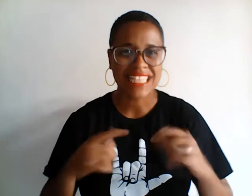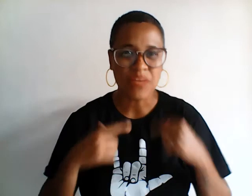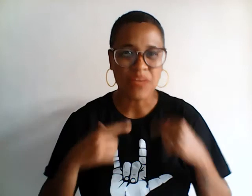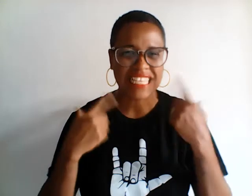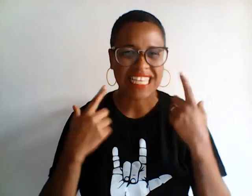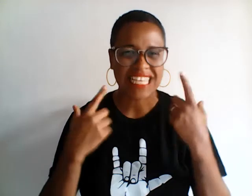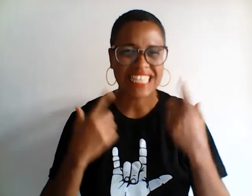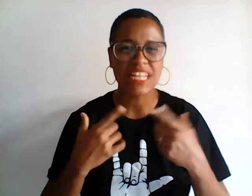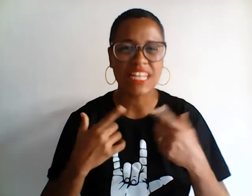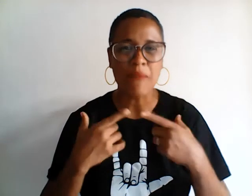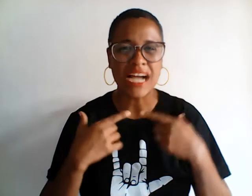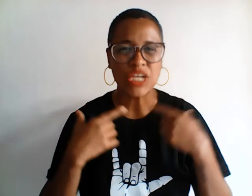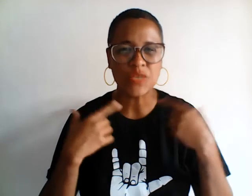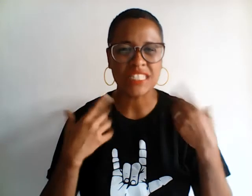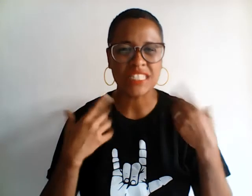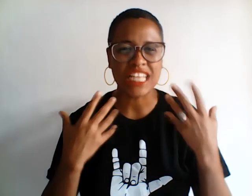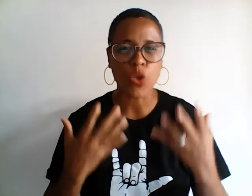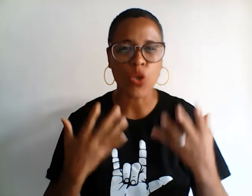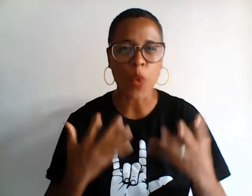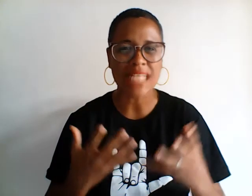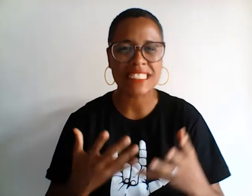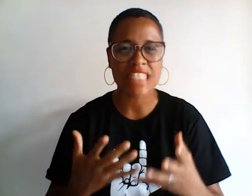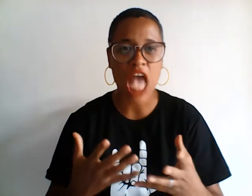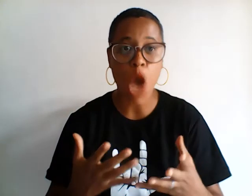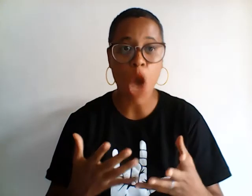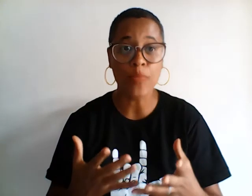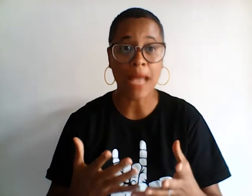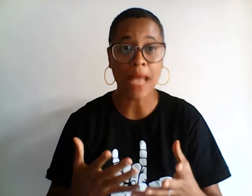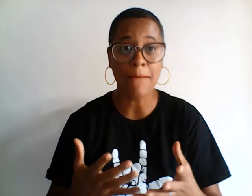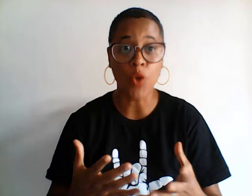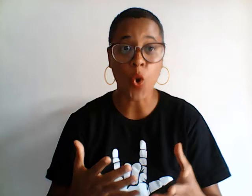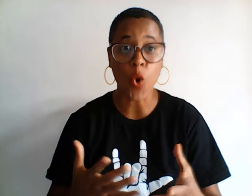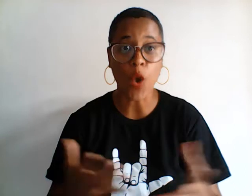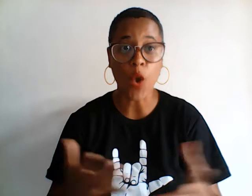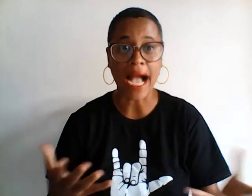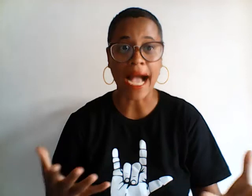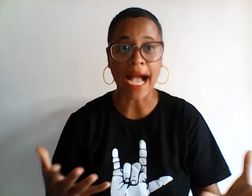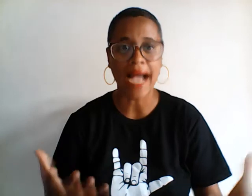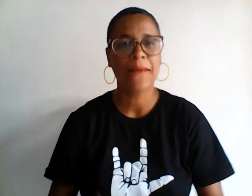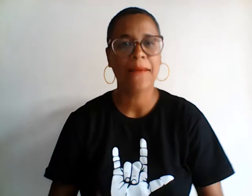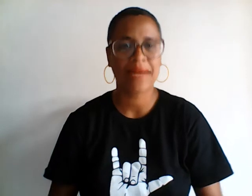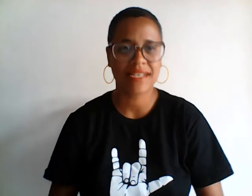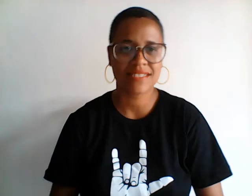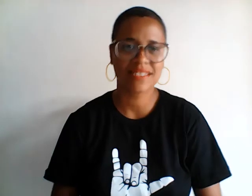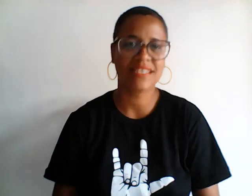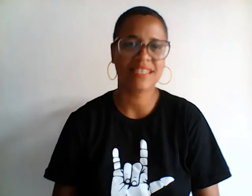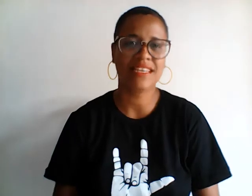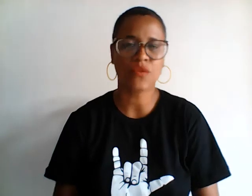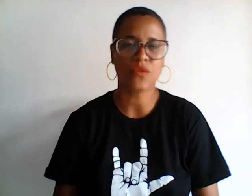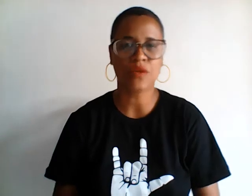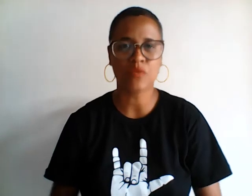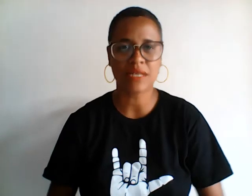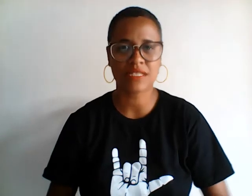também extremando a gesticulação da boca. Parece que quanto mais a gente